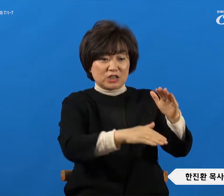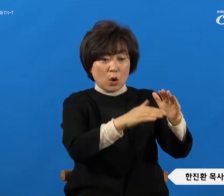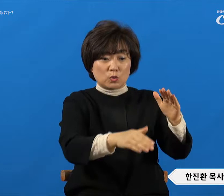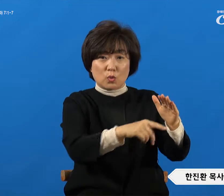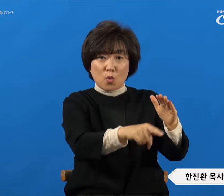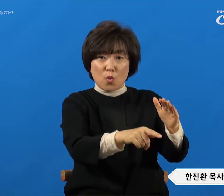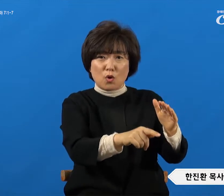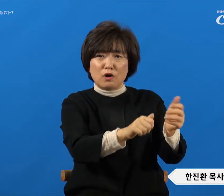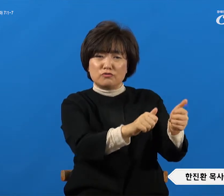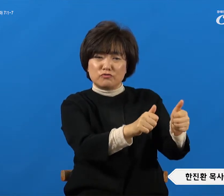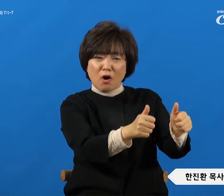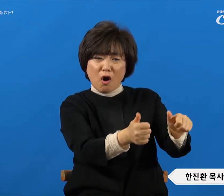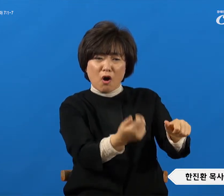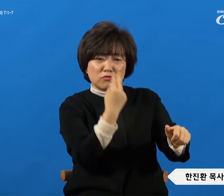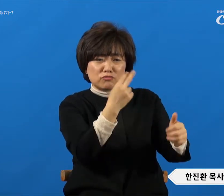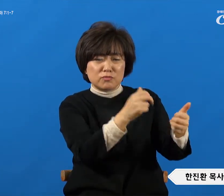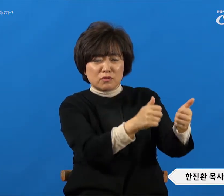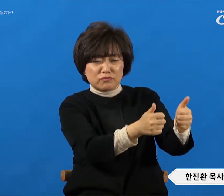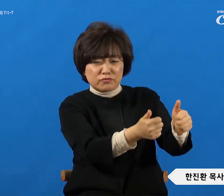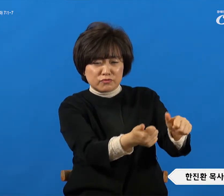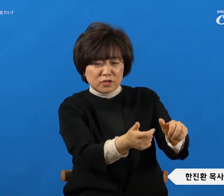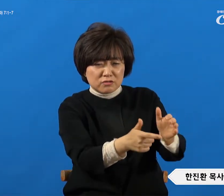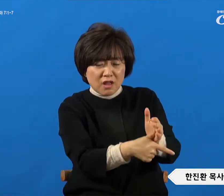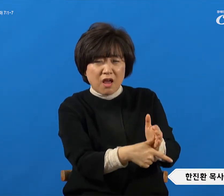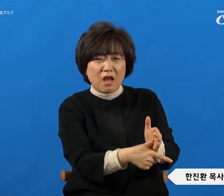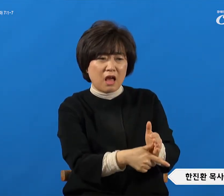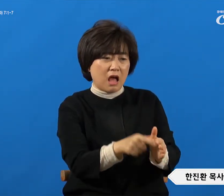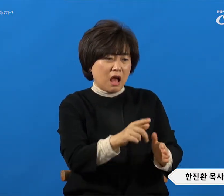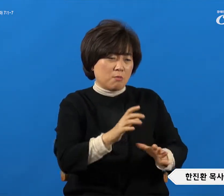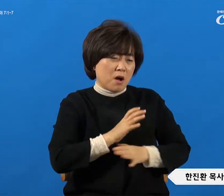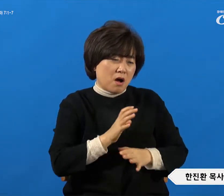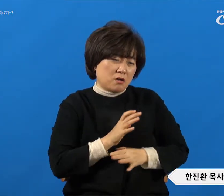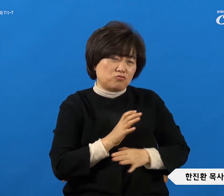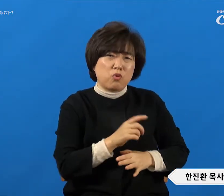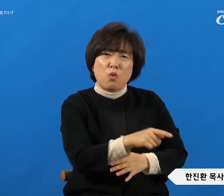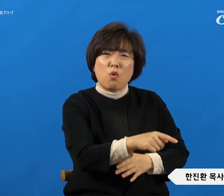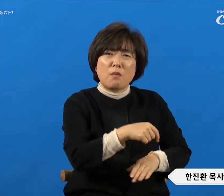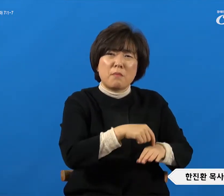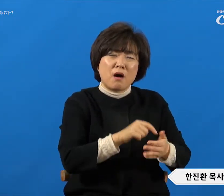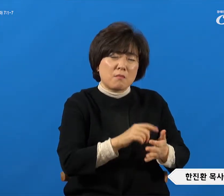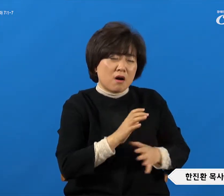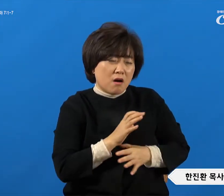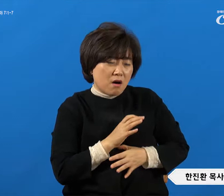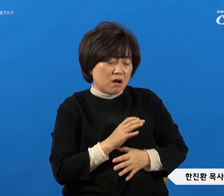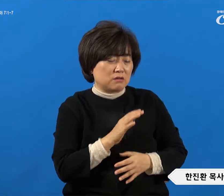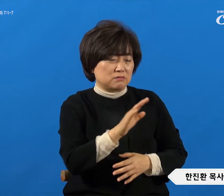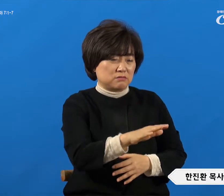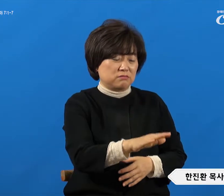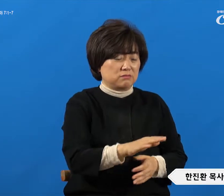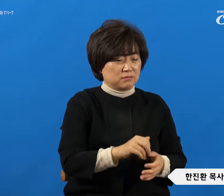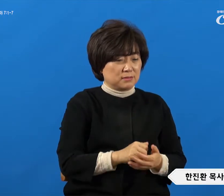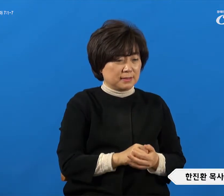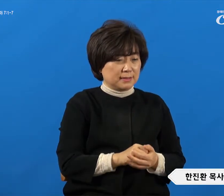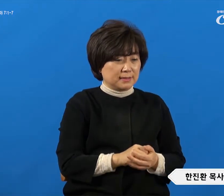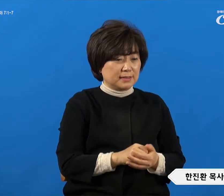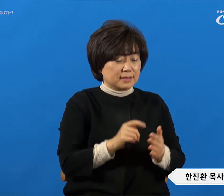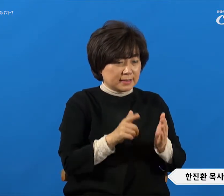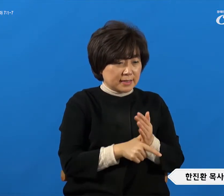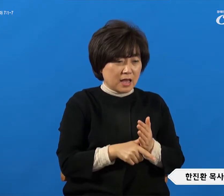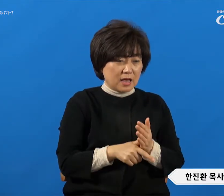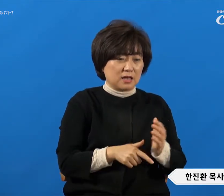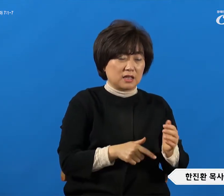그렇게 두려워하더랍니다. 그러다가 마지막에 이런 한마디를 고백을